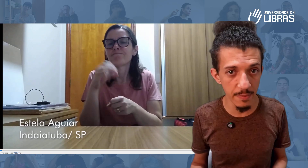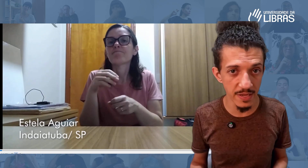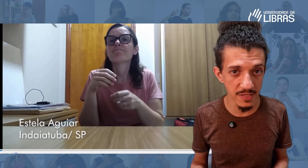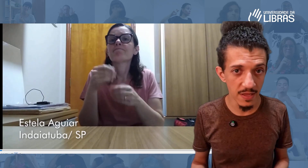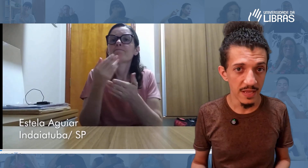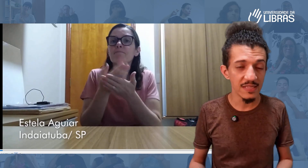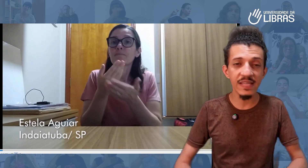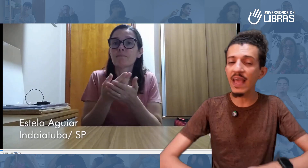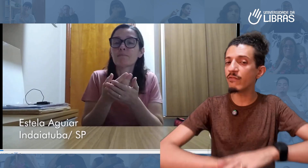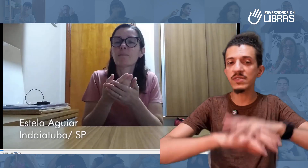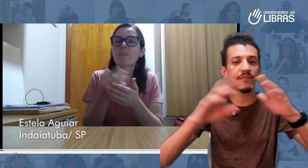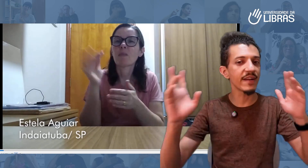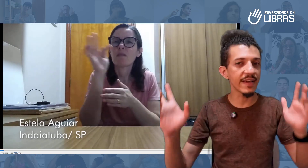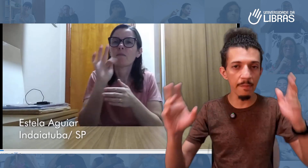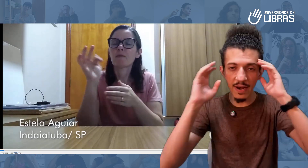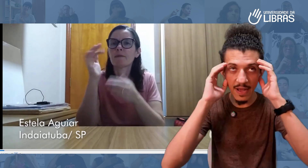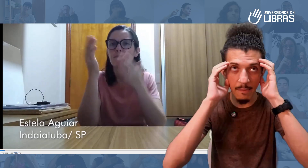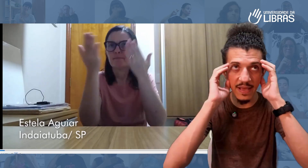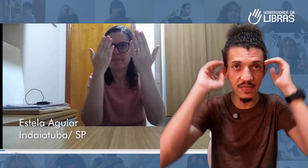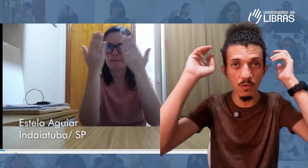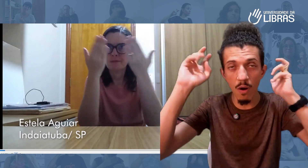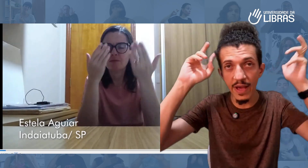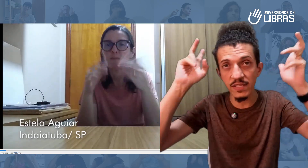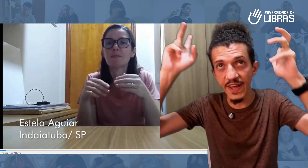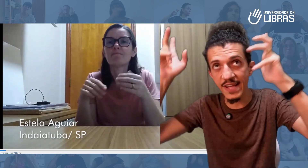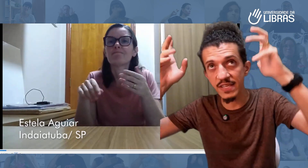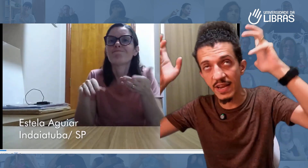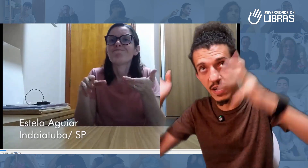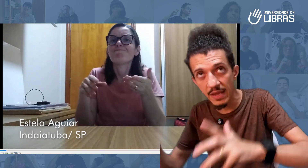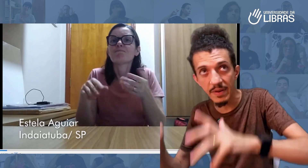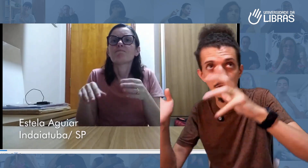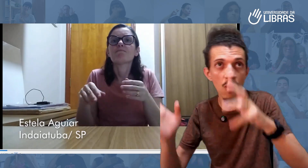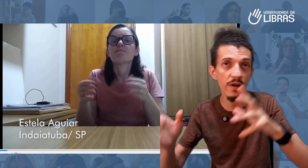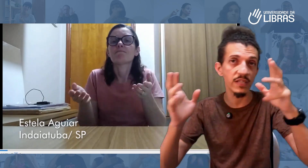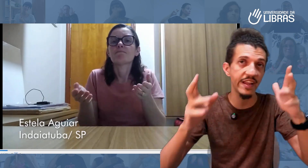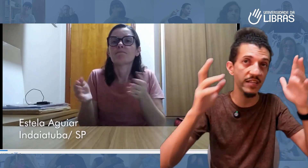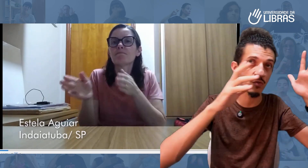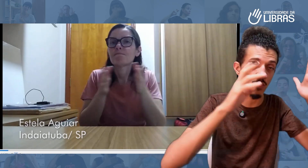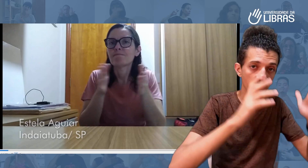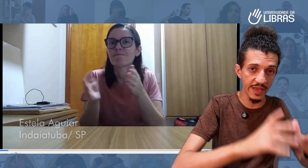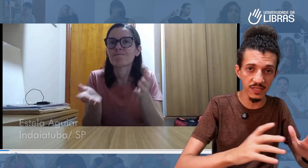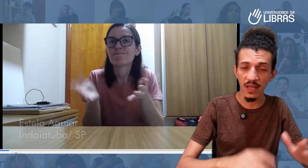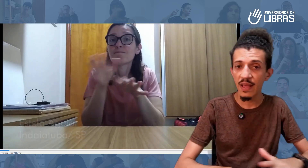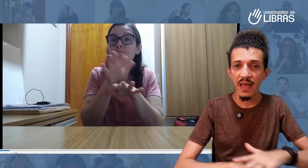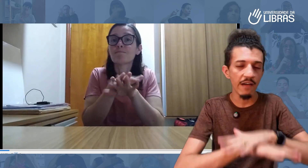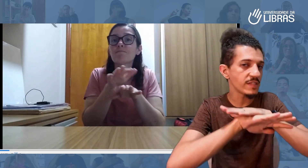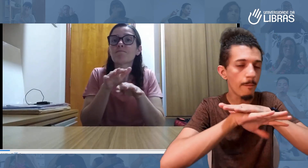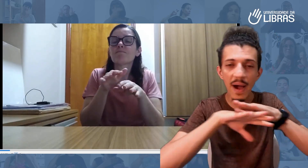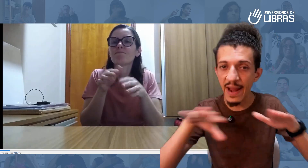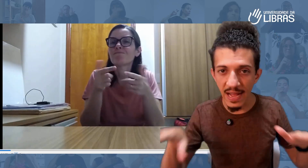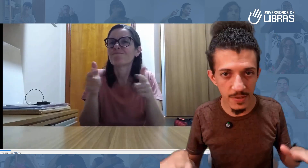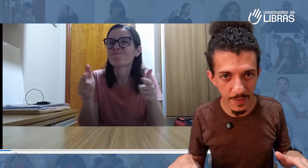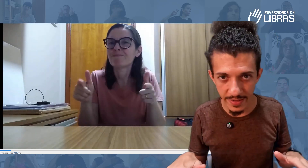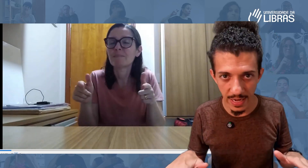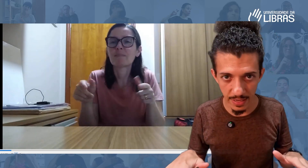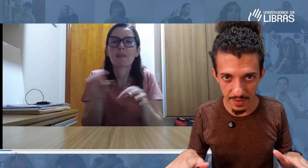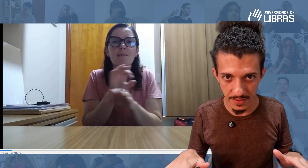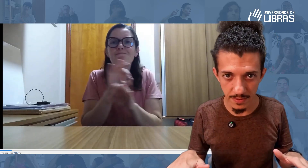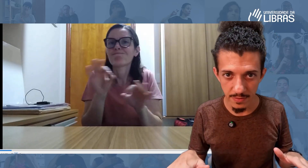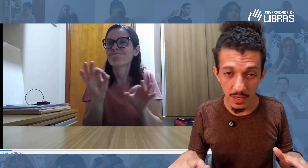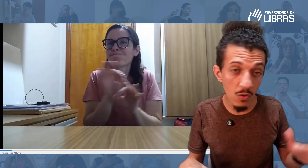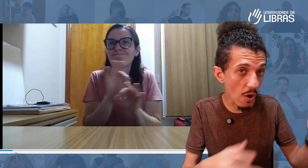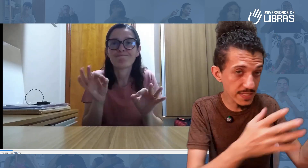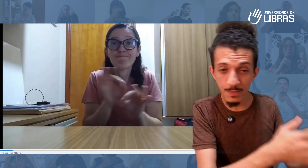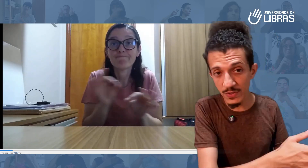em Libras, sem você ficar quebrando a cabeça, qual que é a diferença entre a Libras, qual que é a diferença no português, é você parar de aprender a